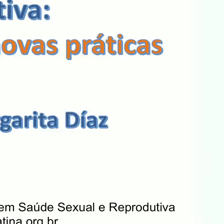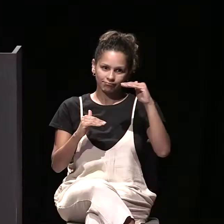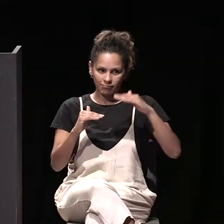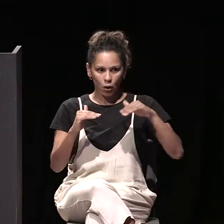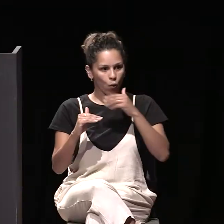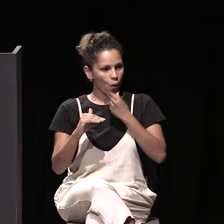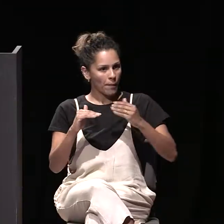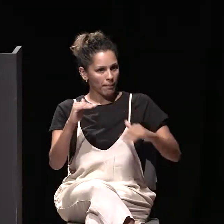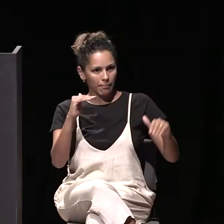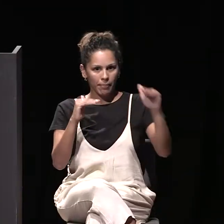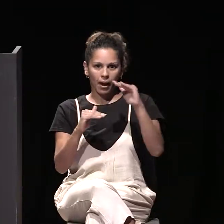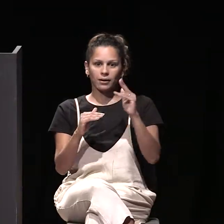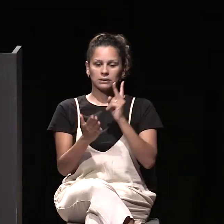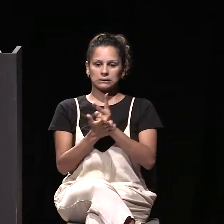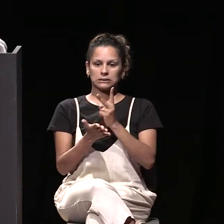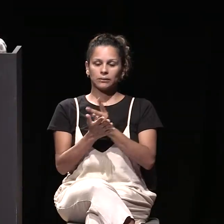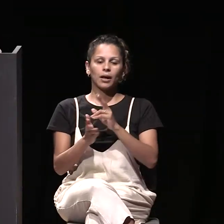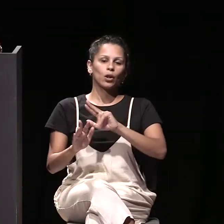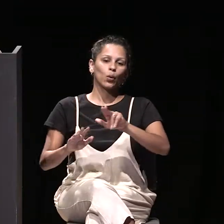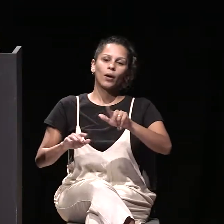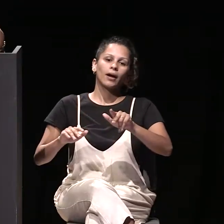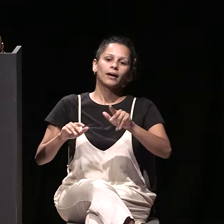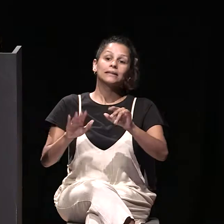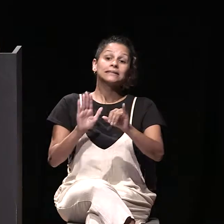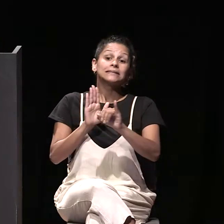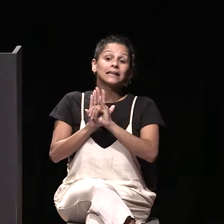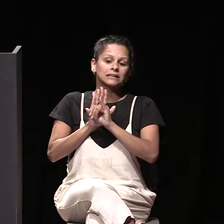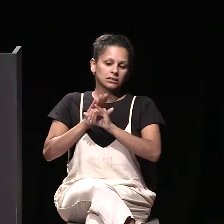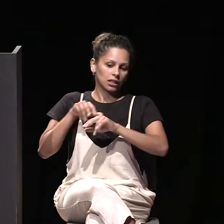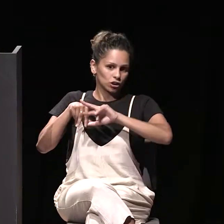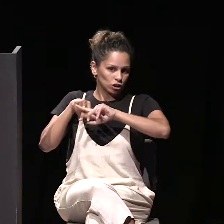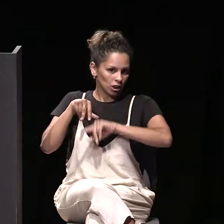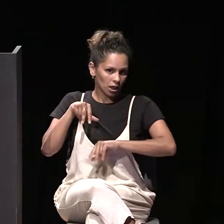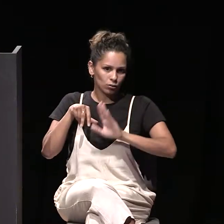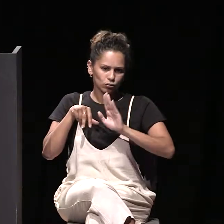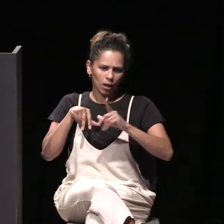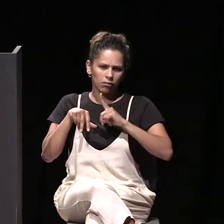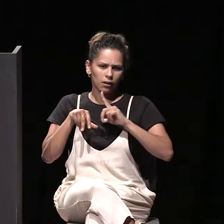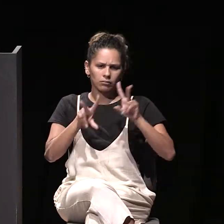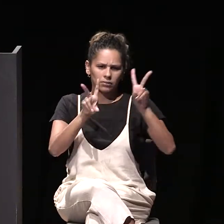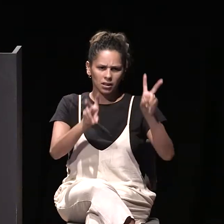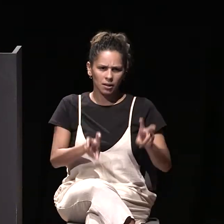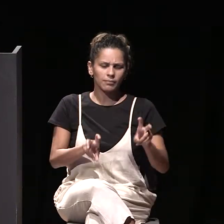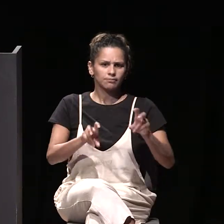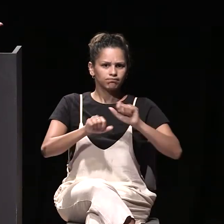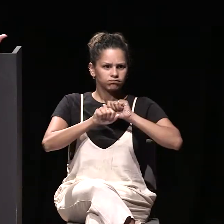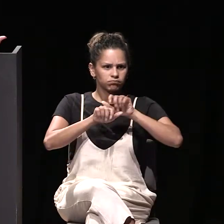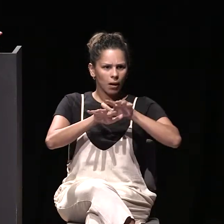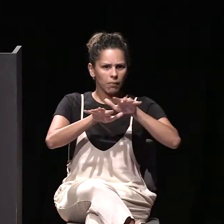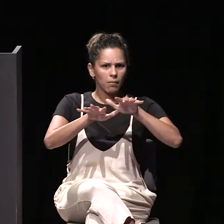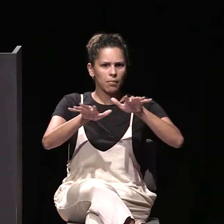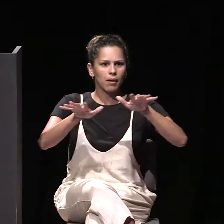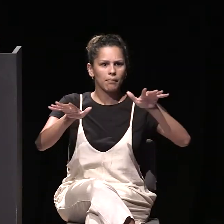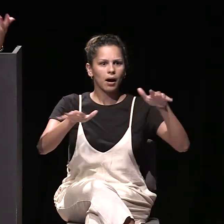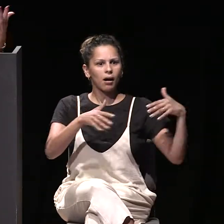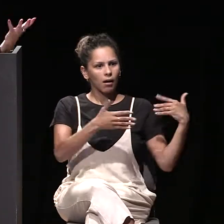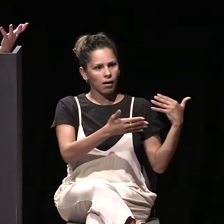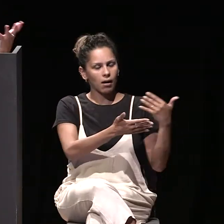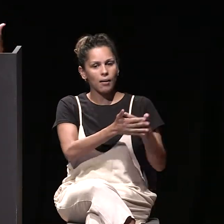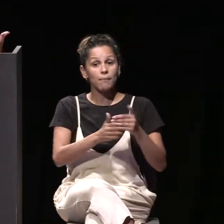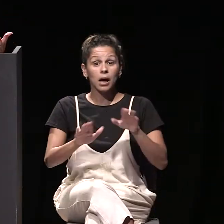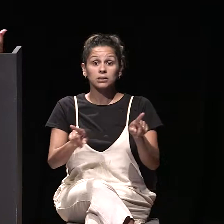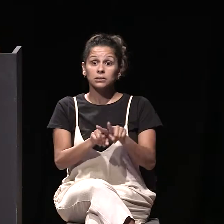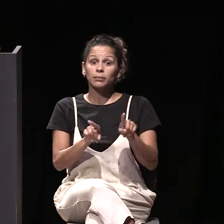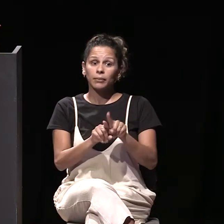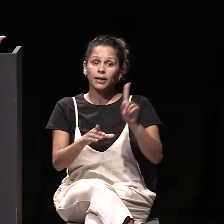à identidade de gênero, que tem ganhado muito mais força nos últimos tempos, mas que também deveria ser